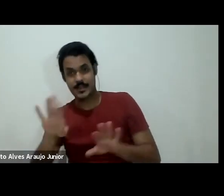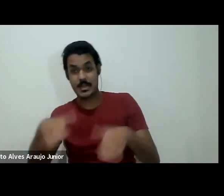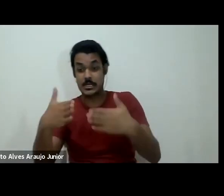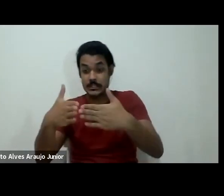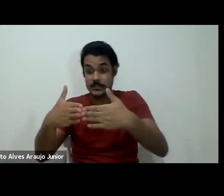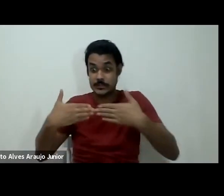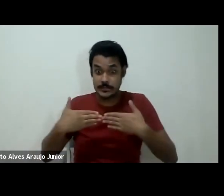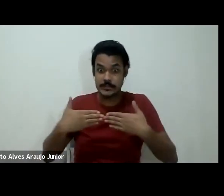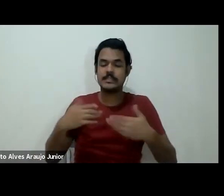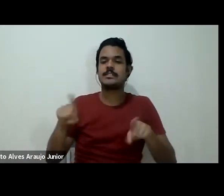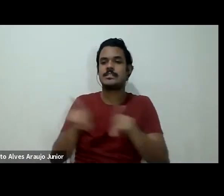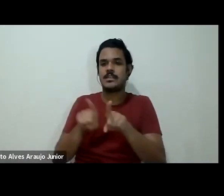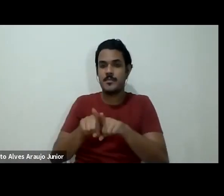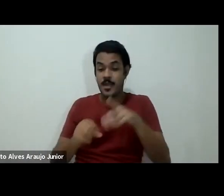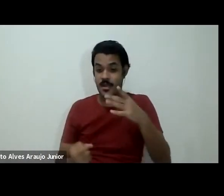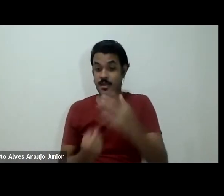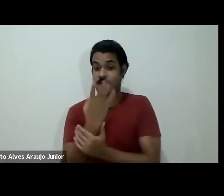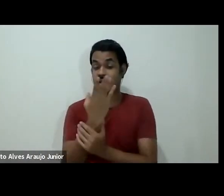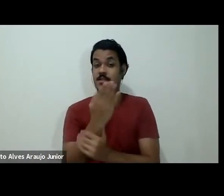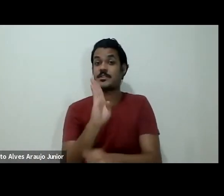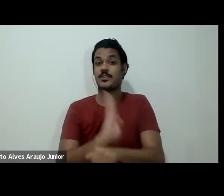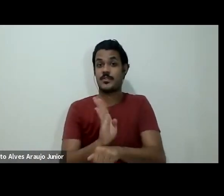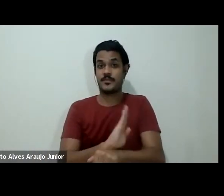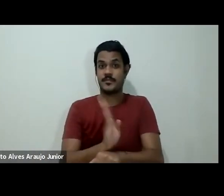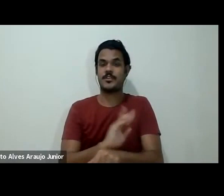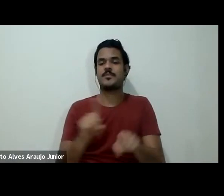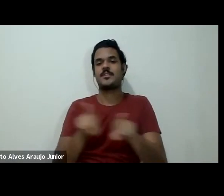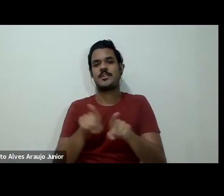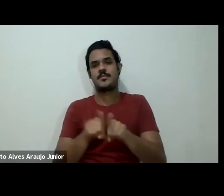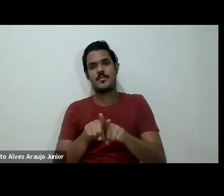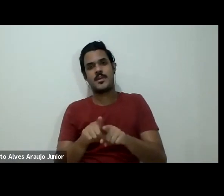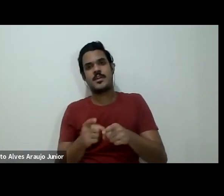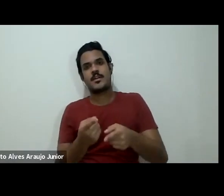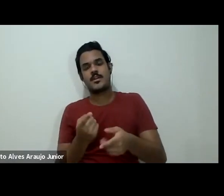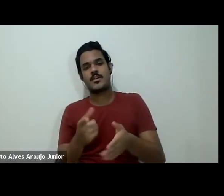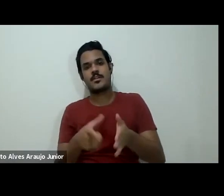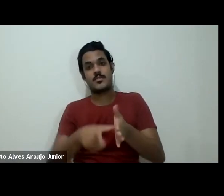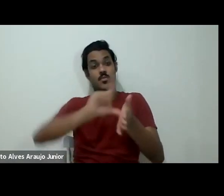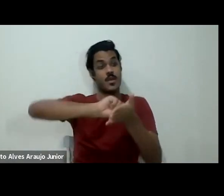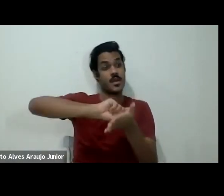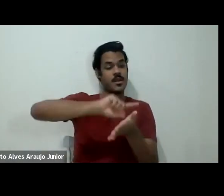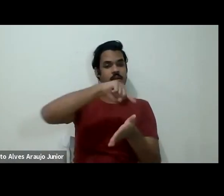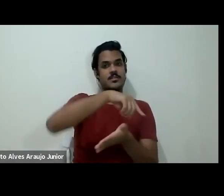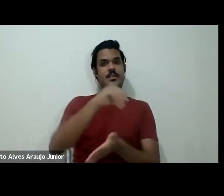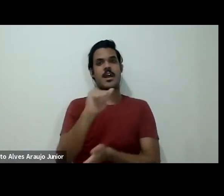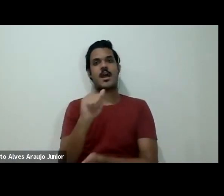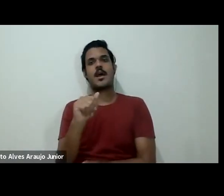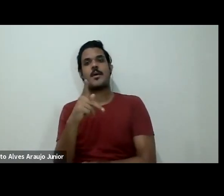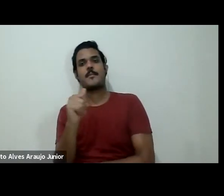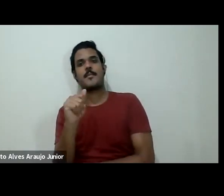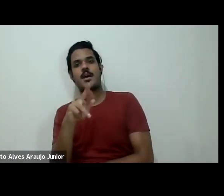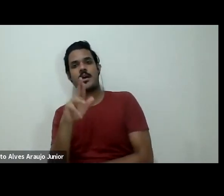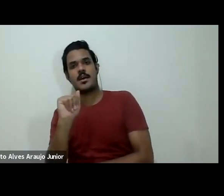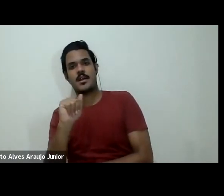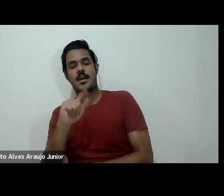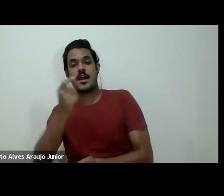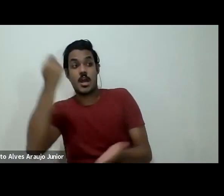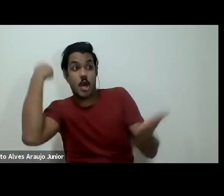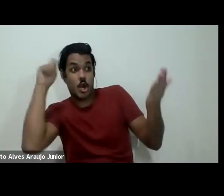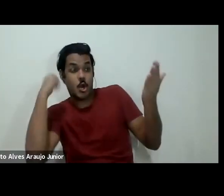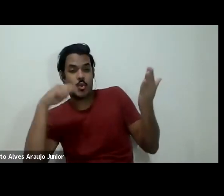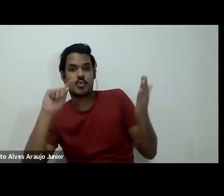realização desse filme e também do anterior, o Pará de Oxum, Quando Tudo Nasce, que